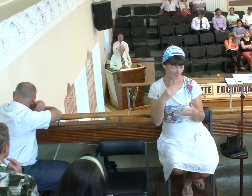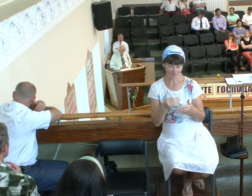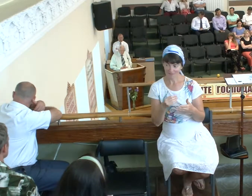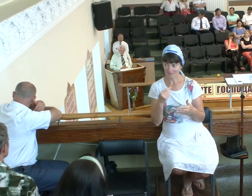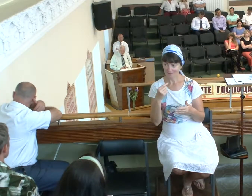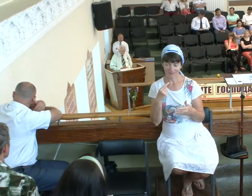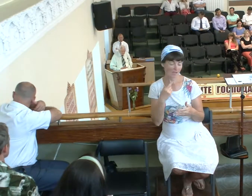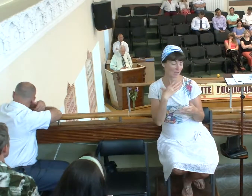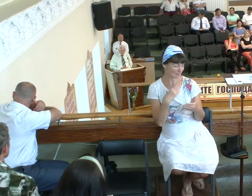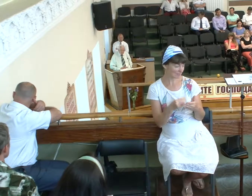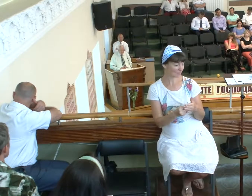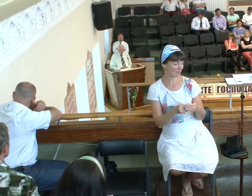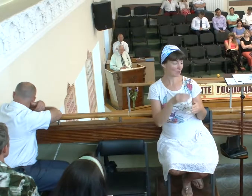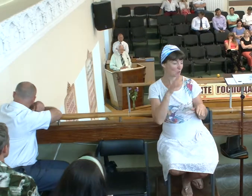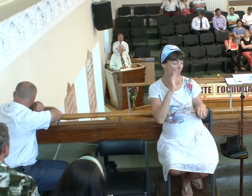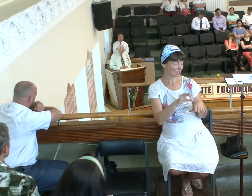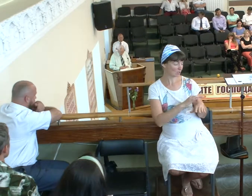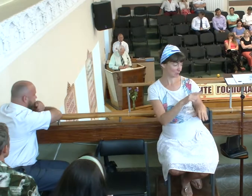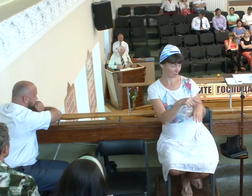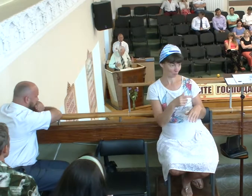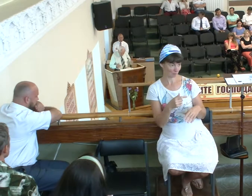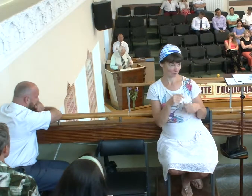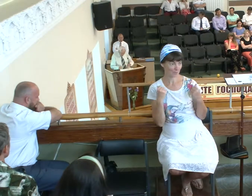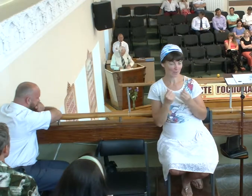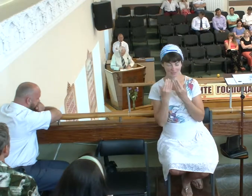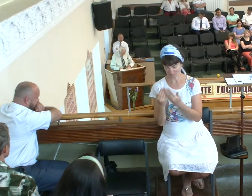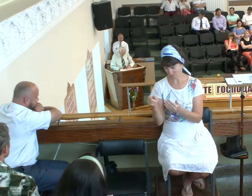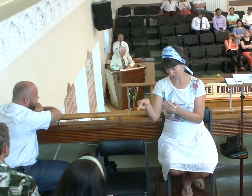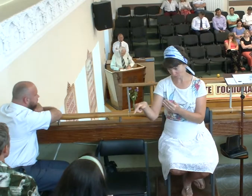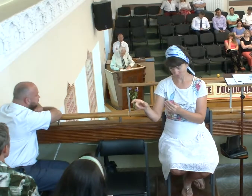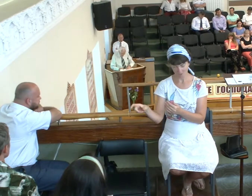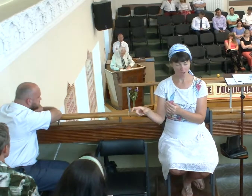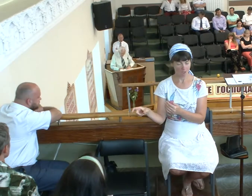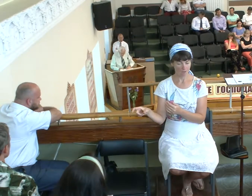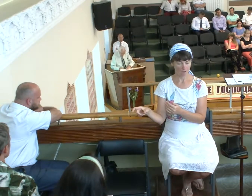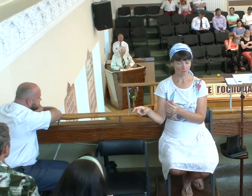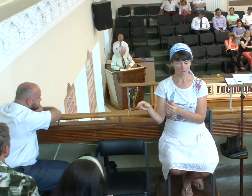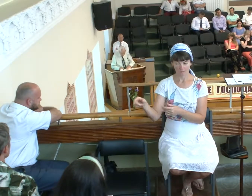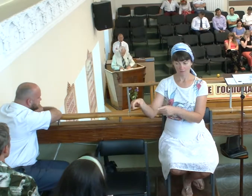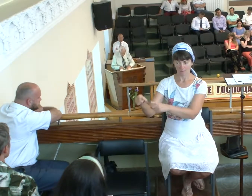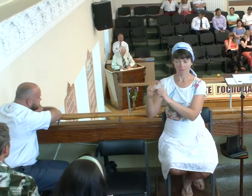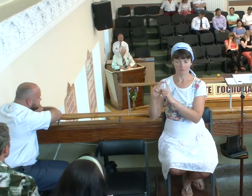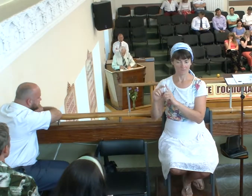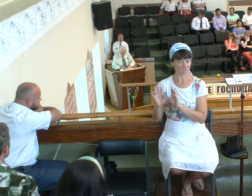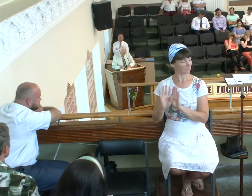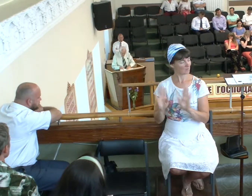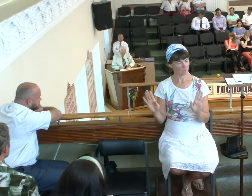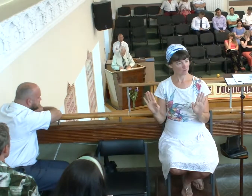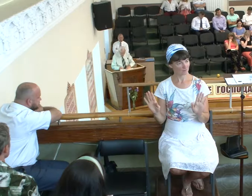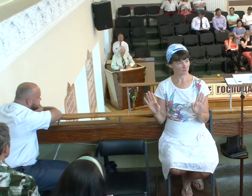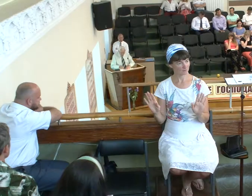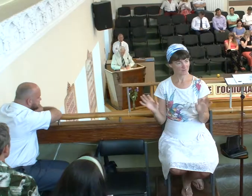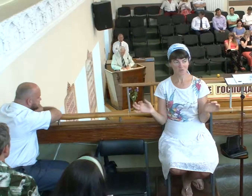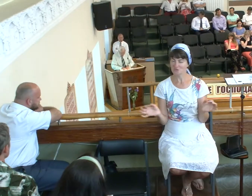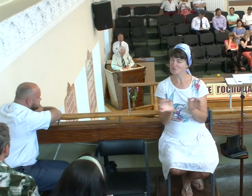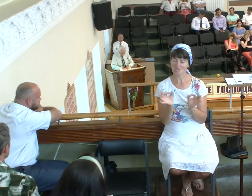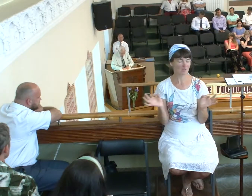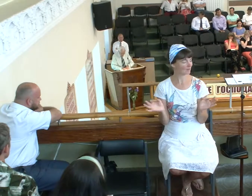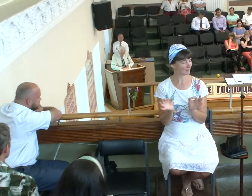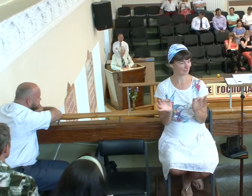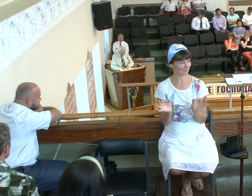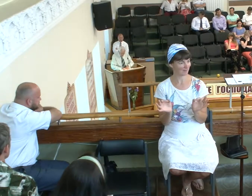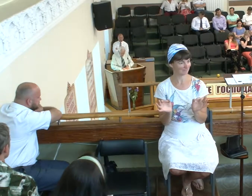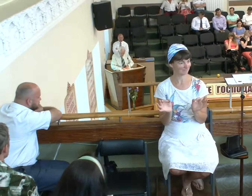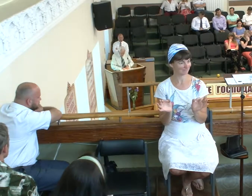занимал большой пост в этом мире, знаете, перед ним многие вставали, я служил в армии, знаю, как перед